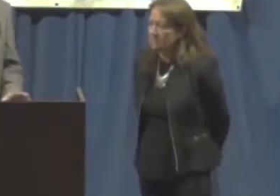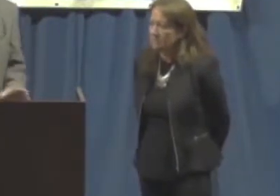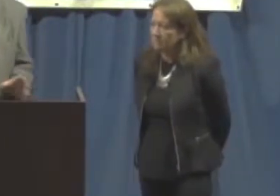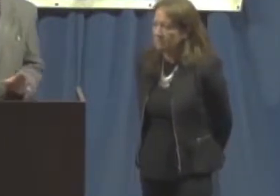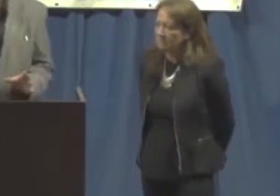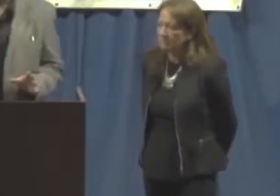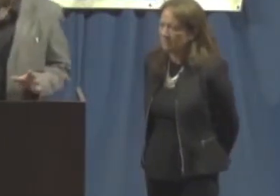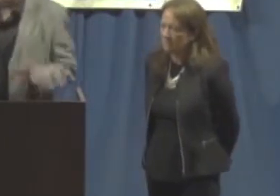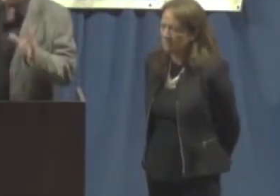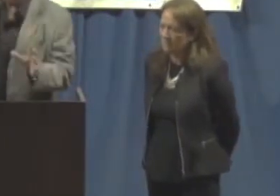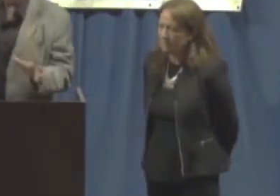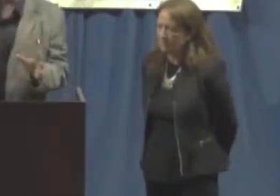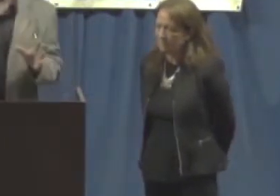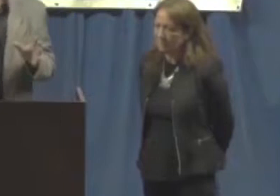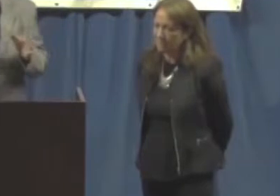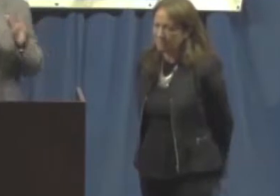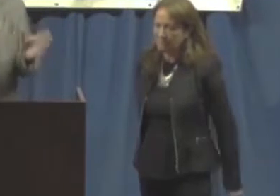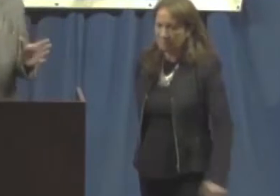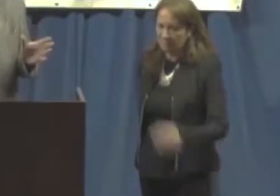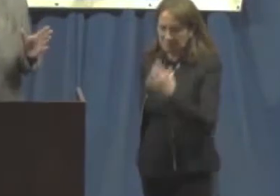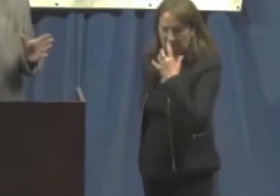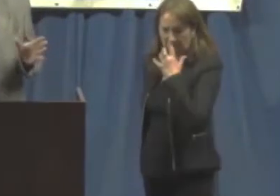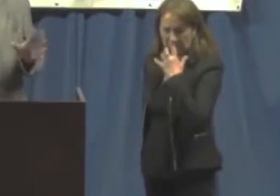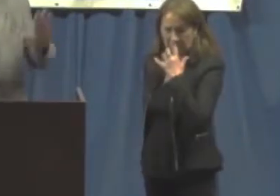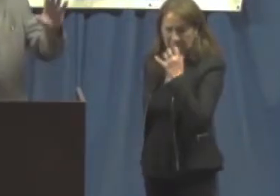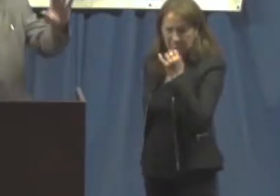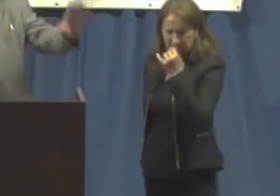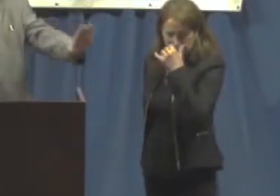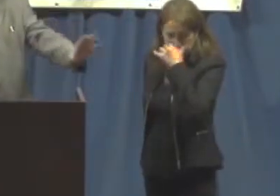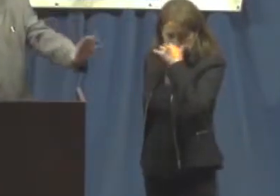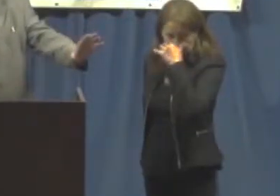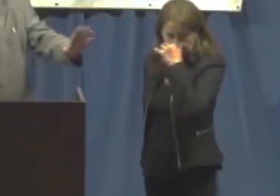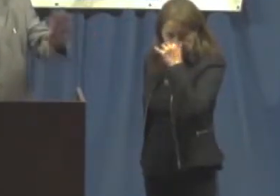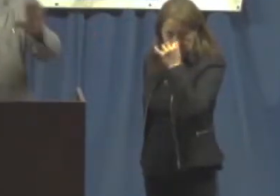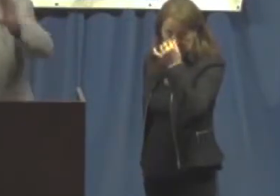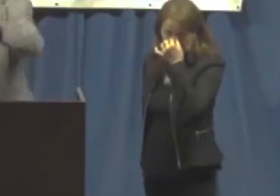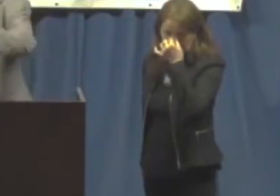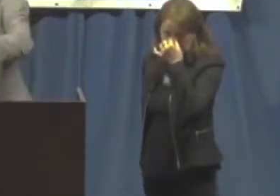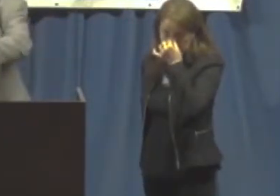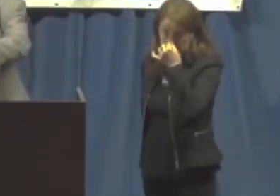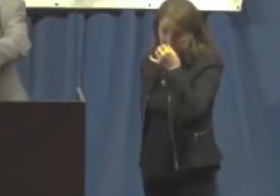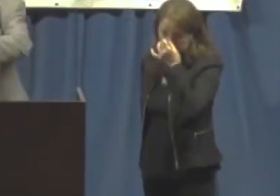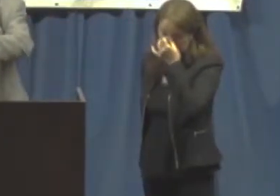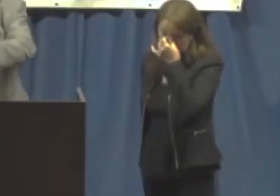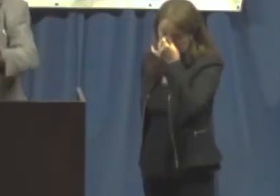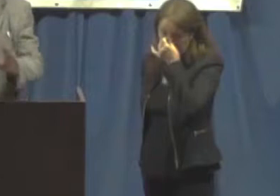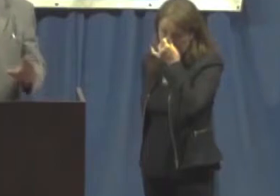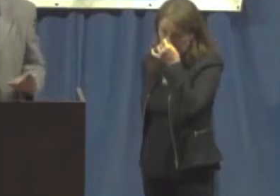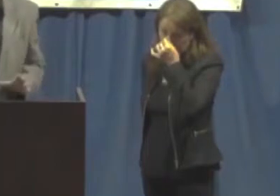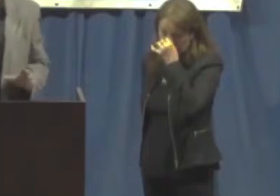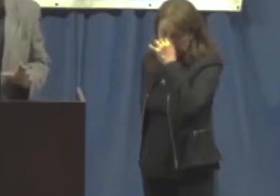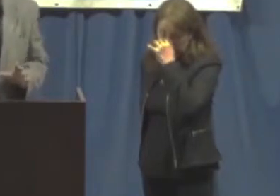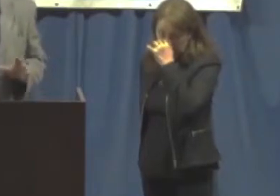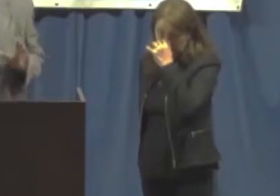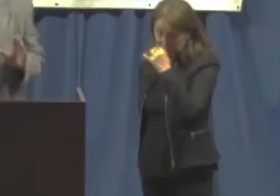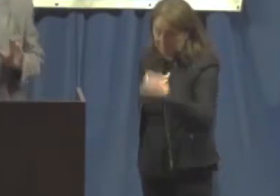el tema comunicacional en ese sentido hay dos aspectos fundamentales que hacen uno al contenido y otro a los medios concretos